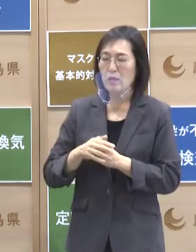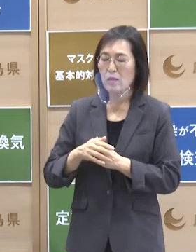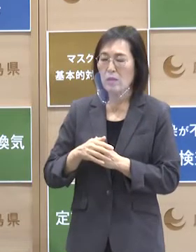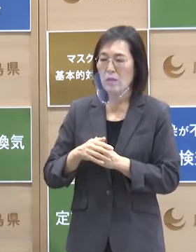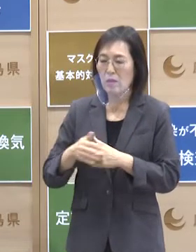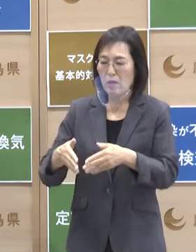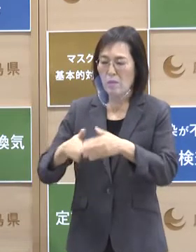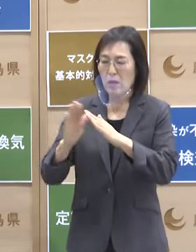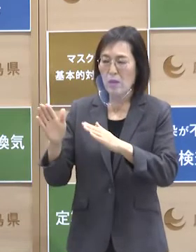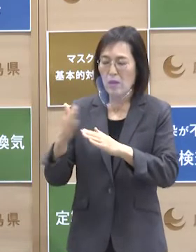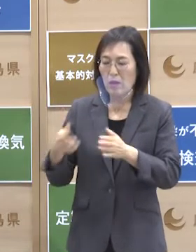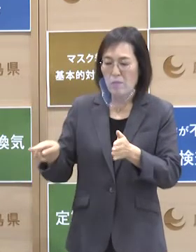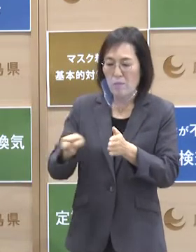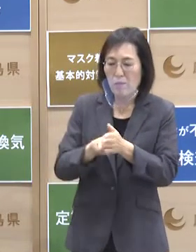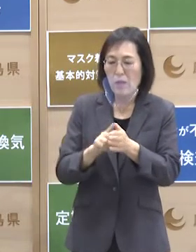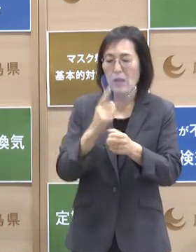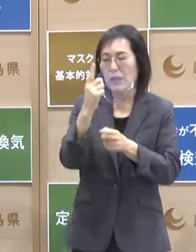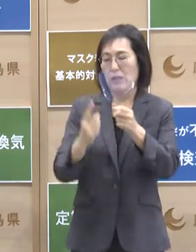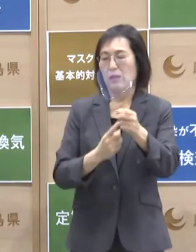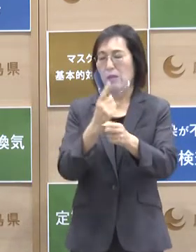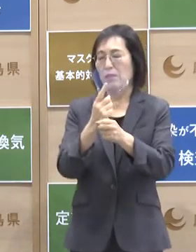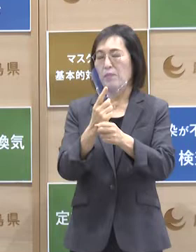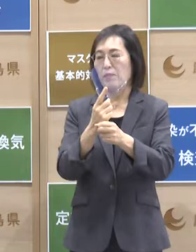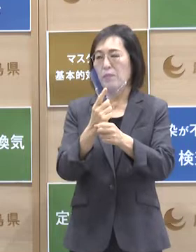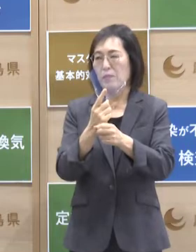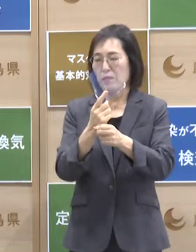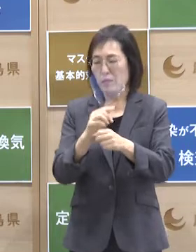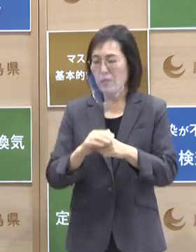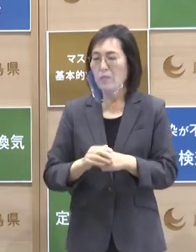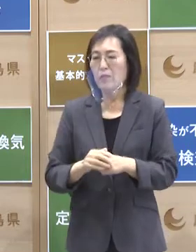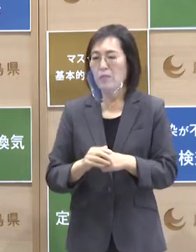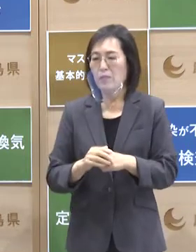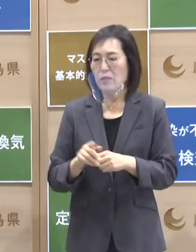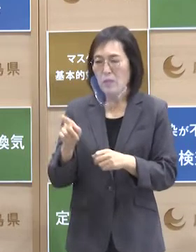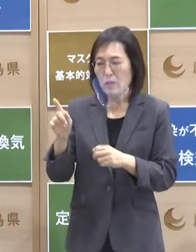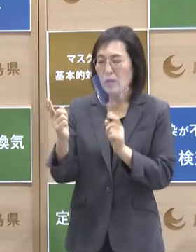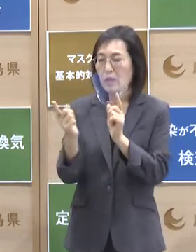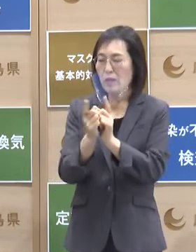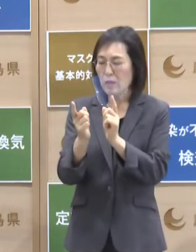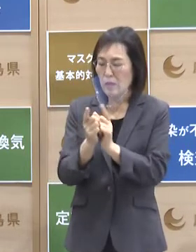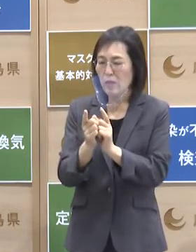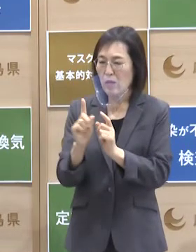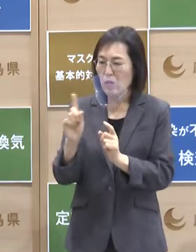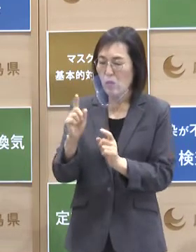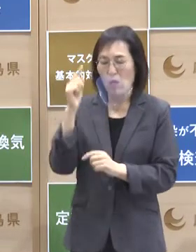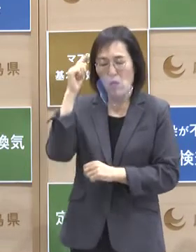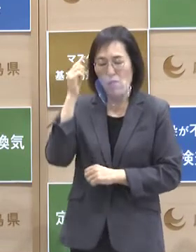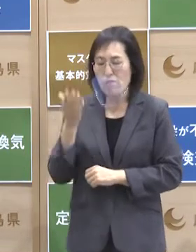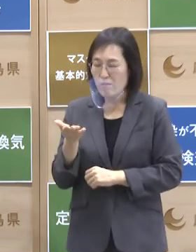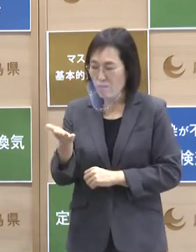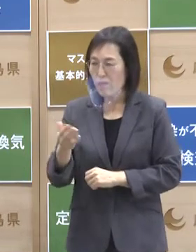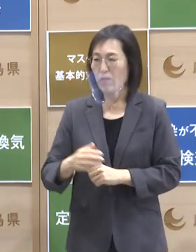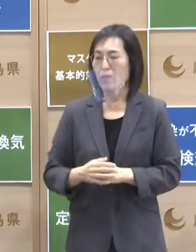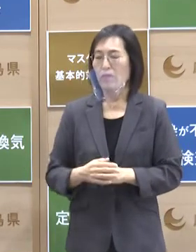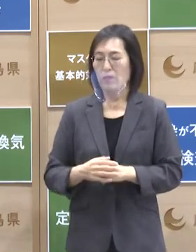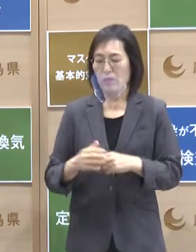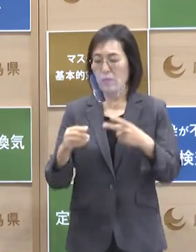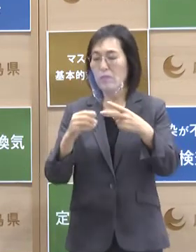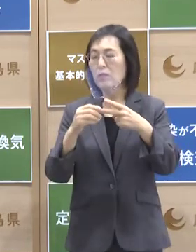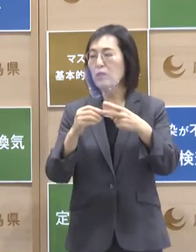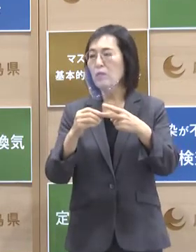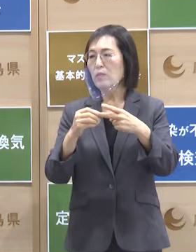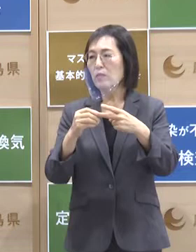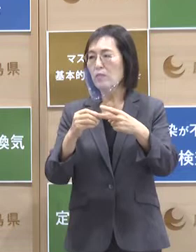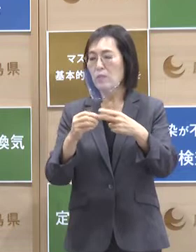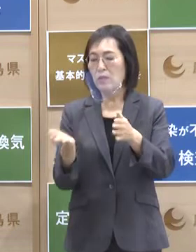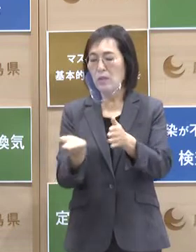発足者が1年というタイミングになりますけれども、改めて知事のご評価を教えていただきたいと思います。その上でもう1点目なんですけれども、